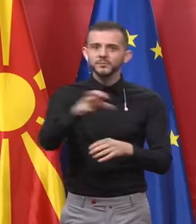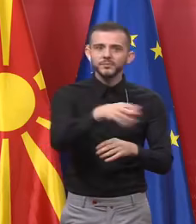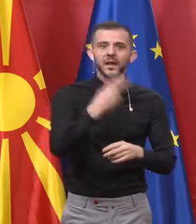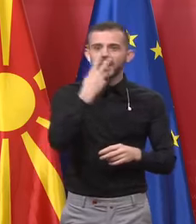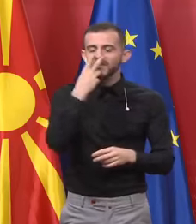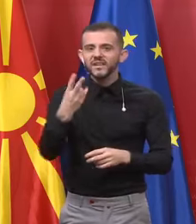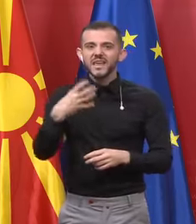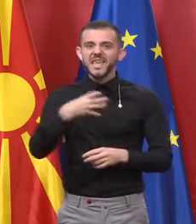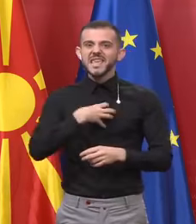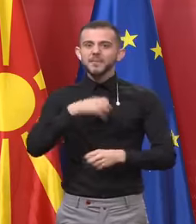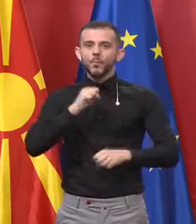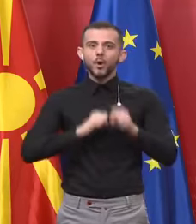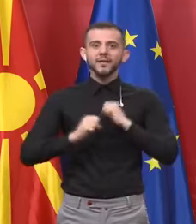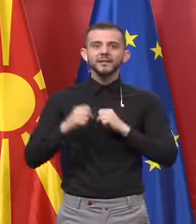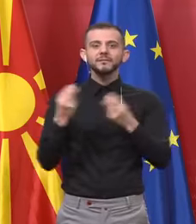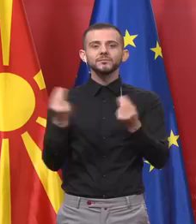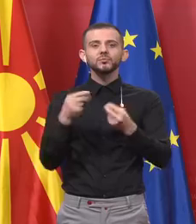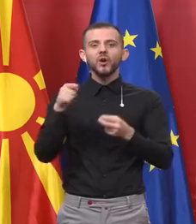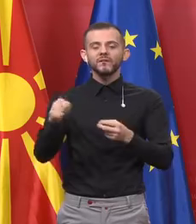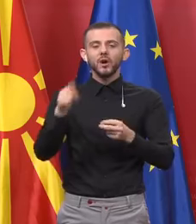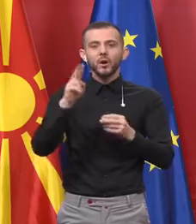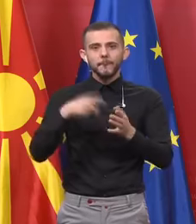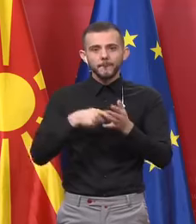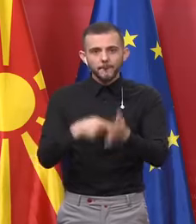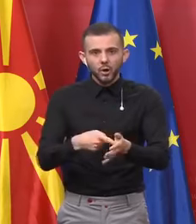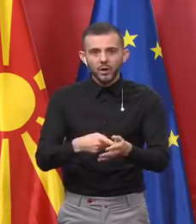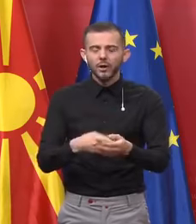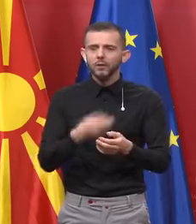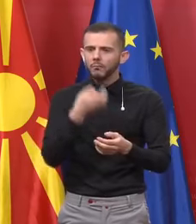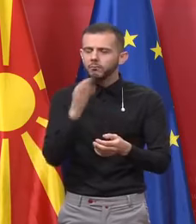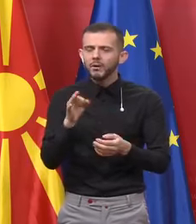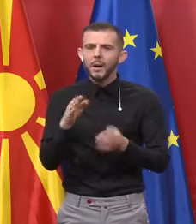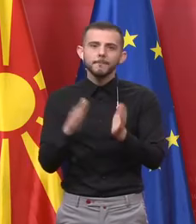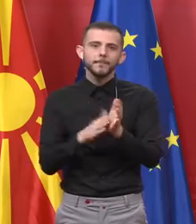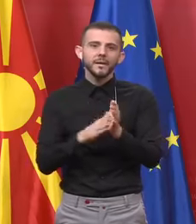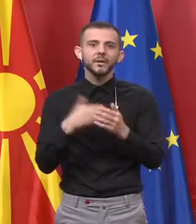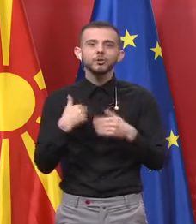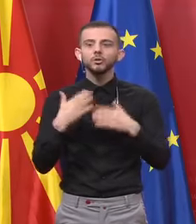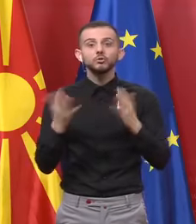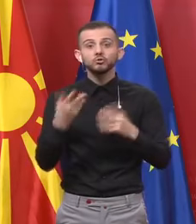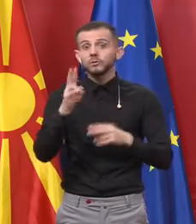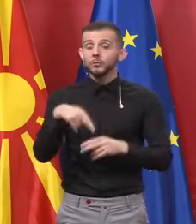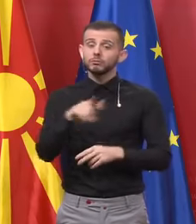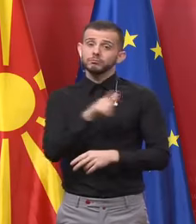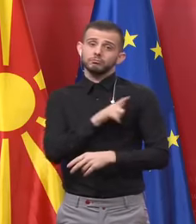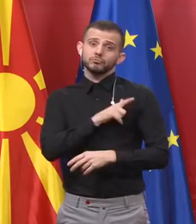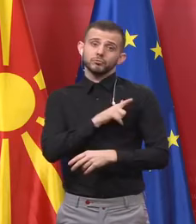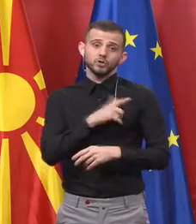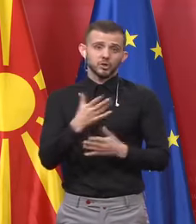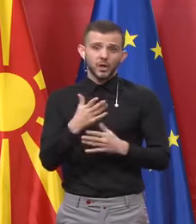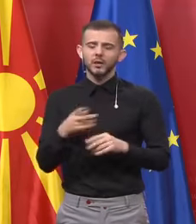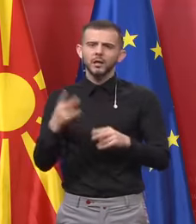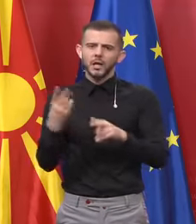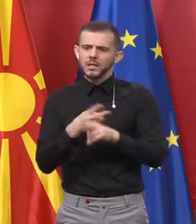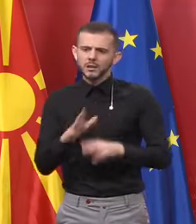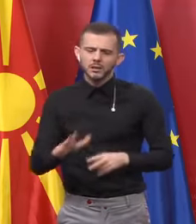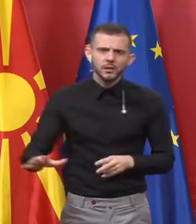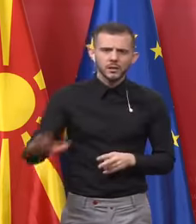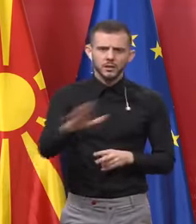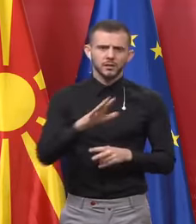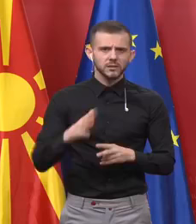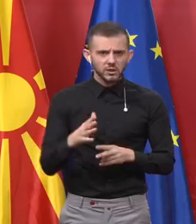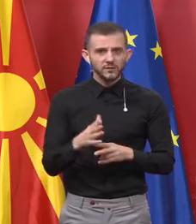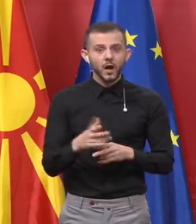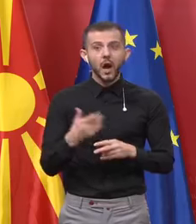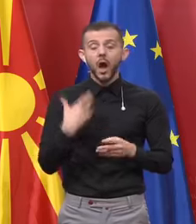имунитетот, што ќе биде одличен пример за тоа што би можеле да очекуваме и на ниво на целата држава